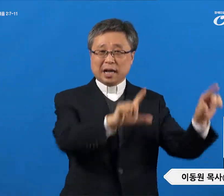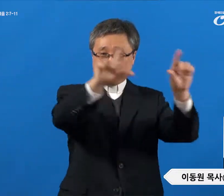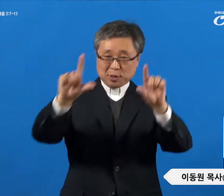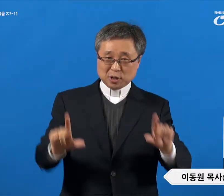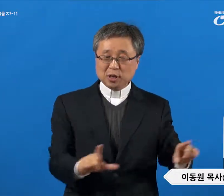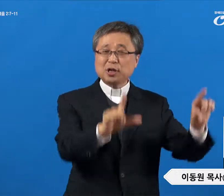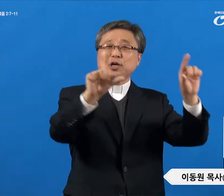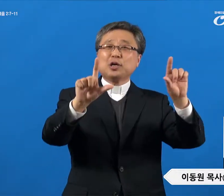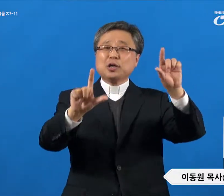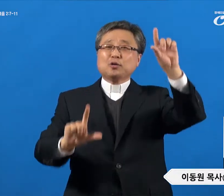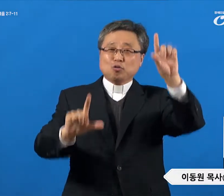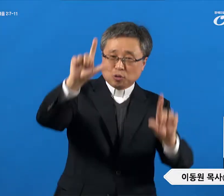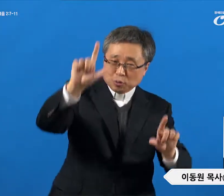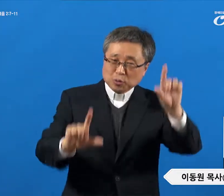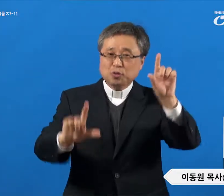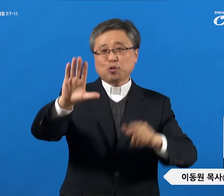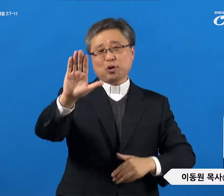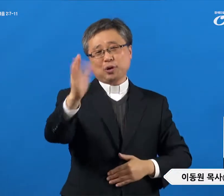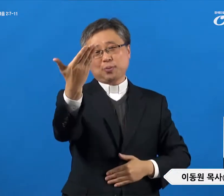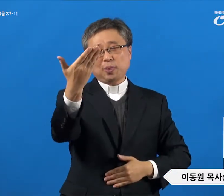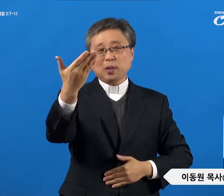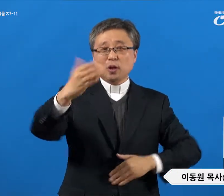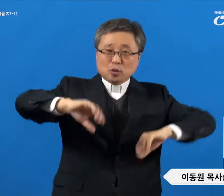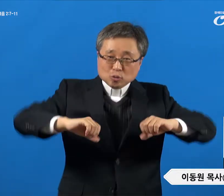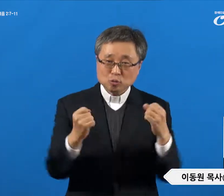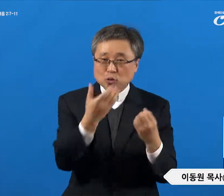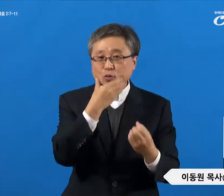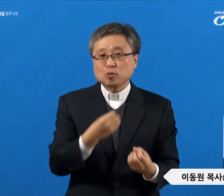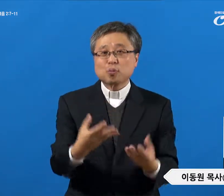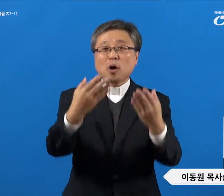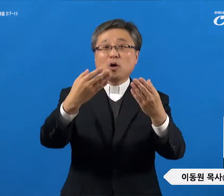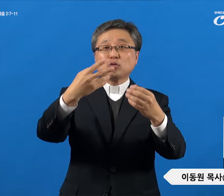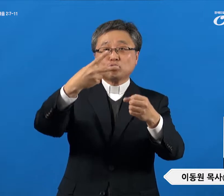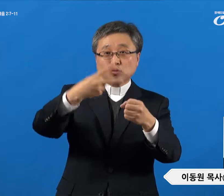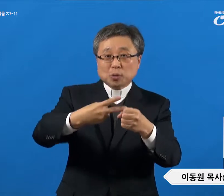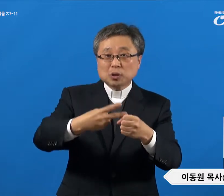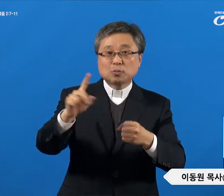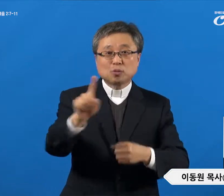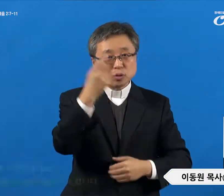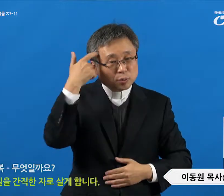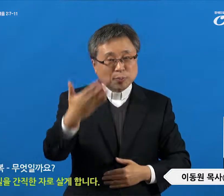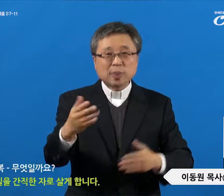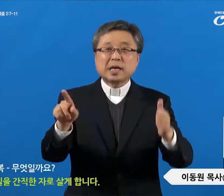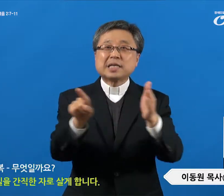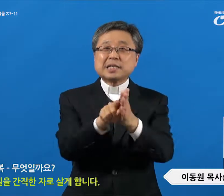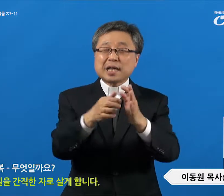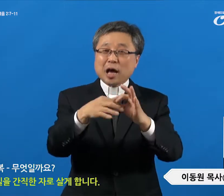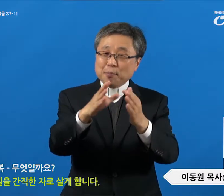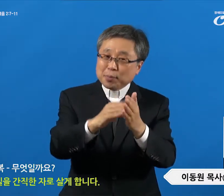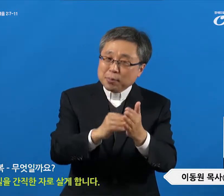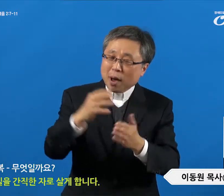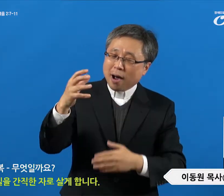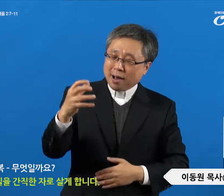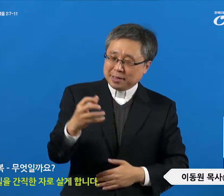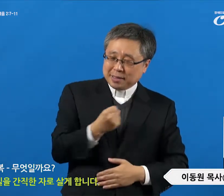스타일이 되어야 하는 것입니다. 순종의 축복 뭘까요? 두 번째로 신앙의 비밀을 간직한 자로 살게